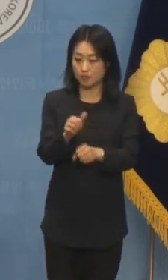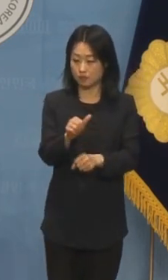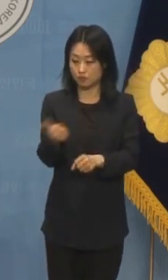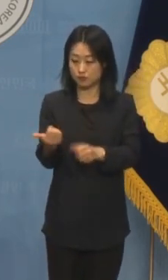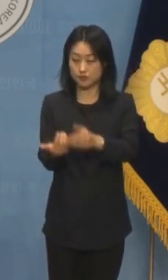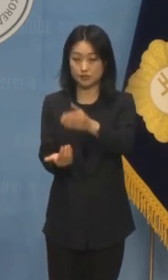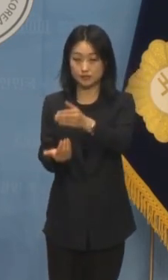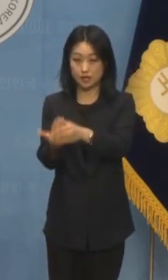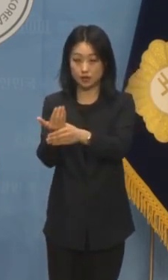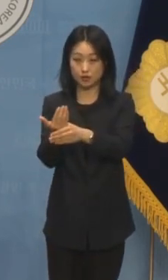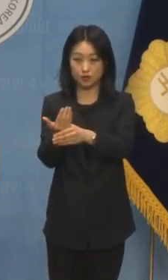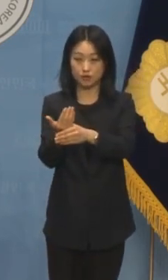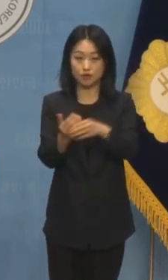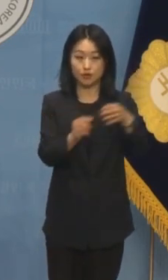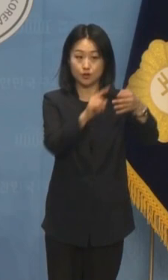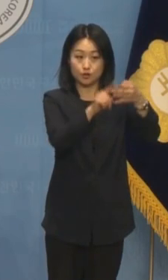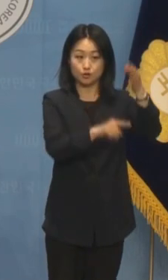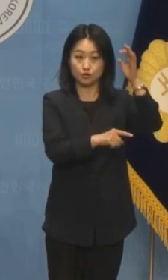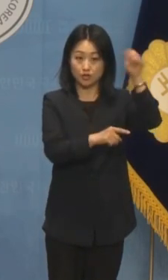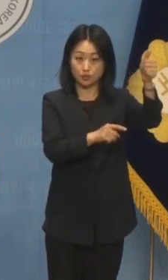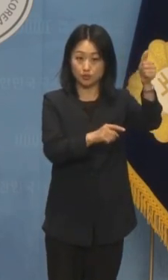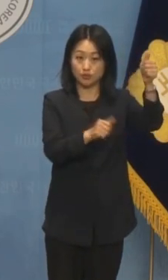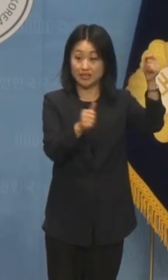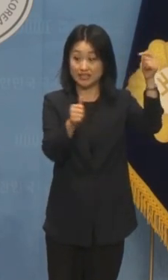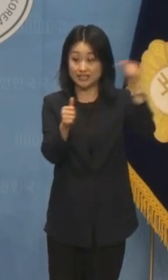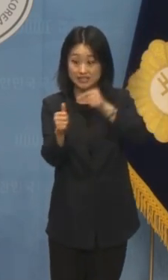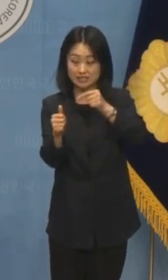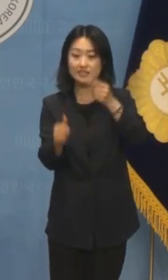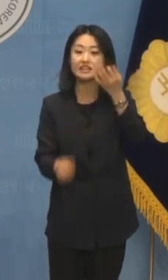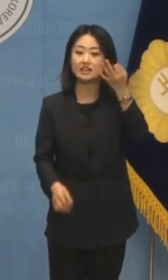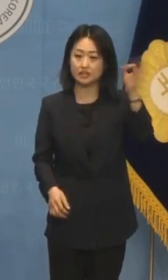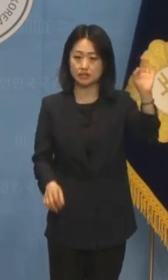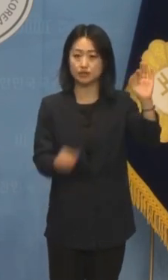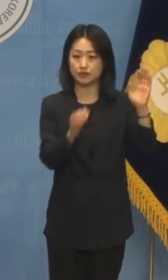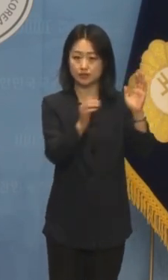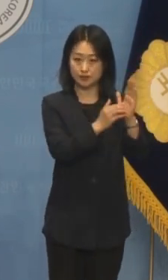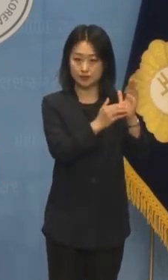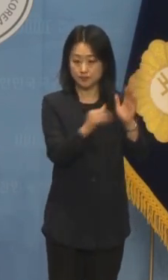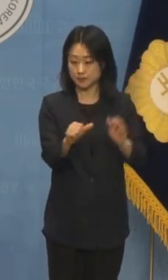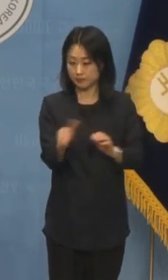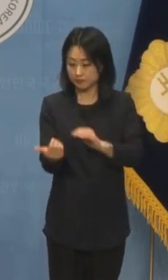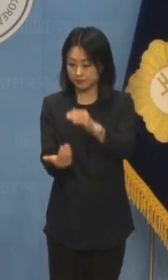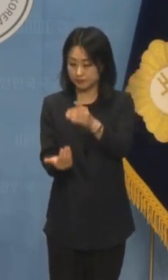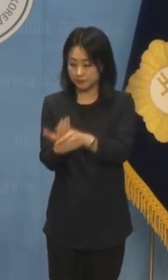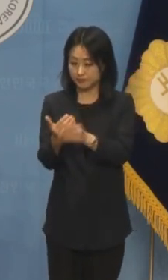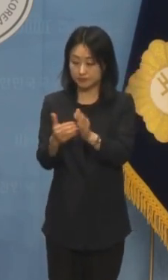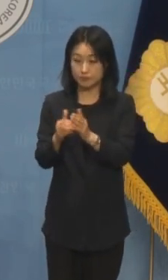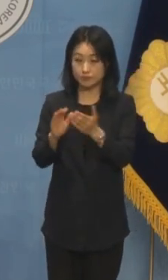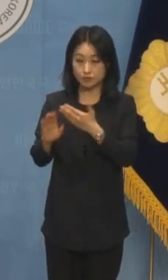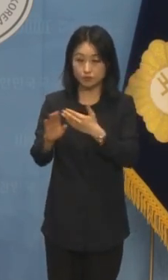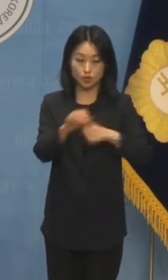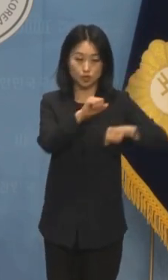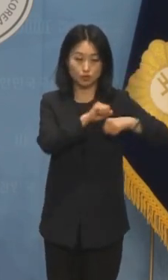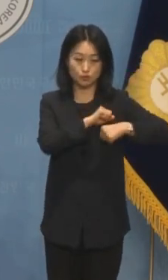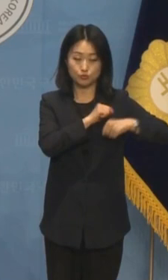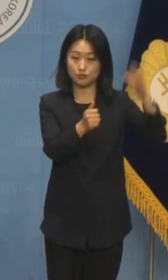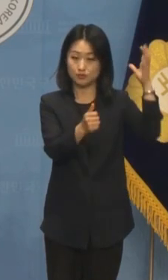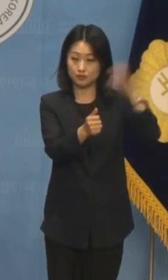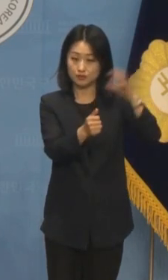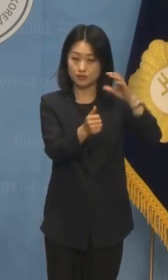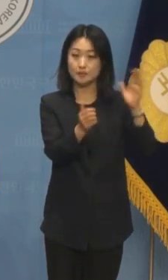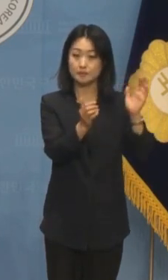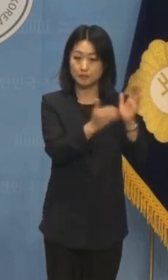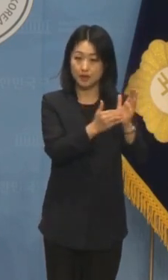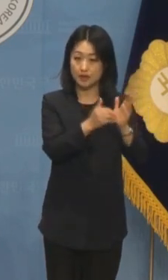윤 대통령의 지시를 인정했습니다. 순직 해병 사망 사고 직후 군을 질책했고